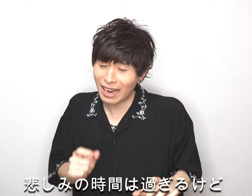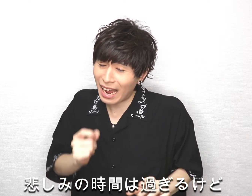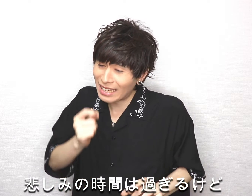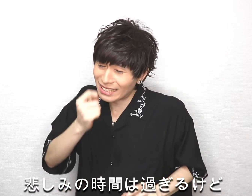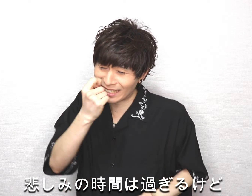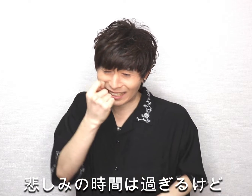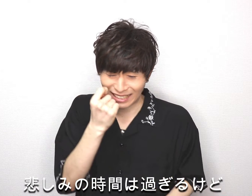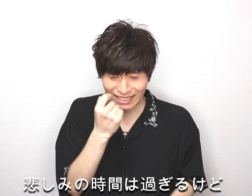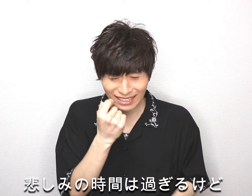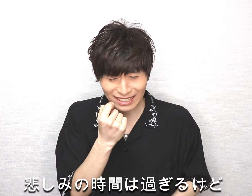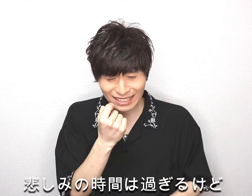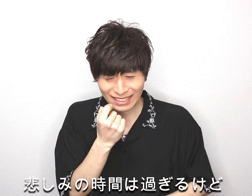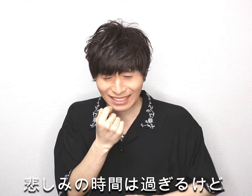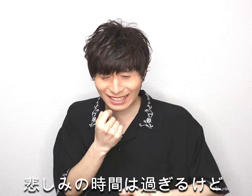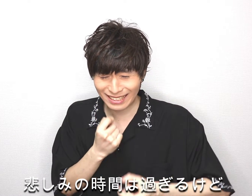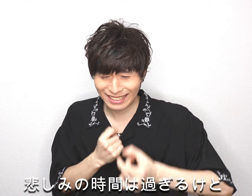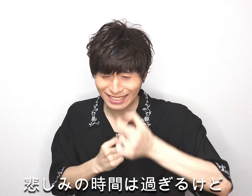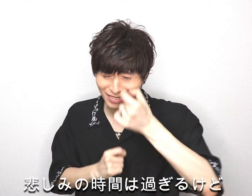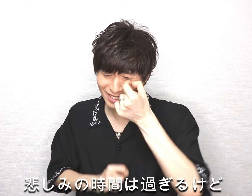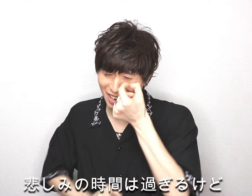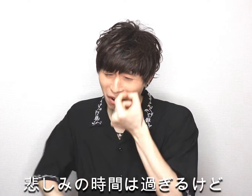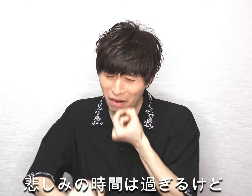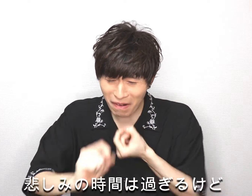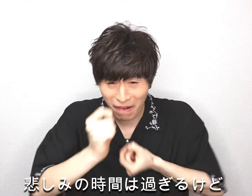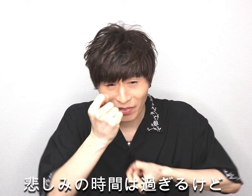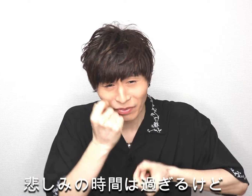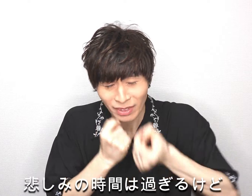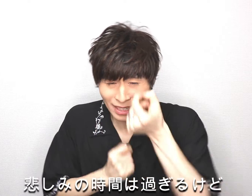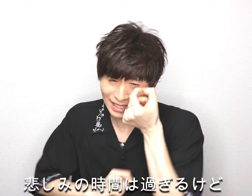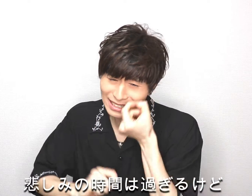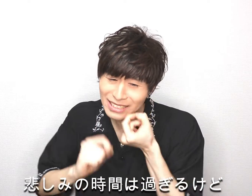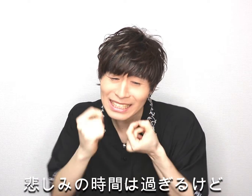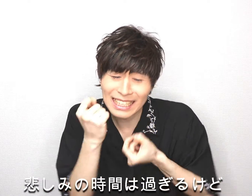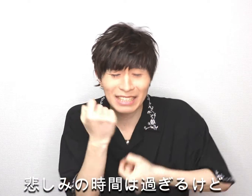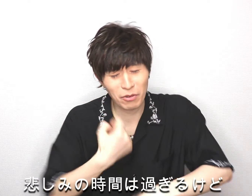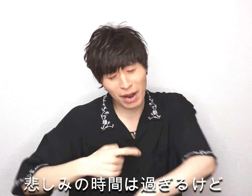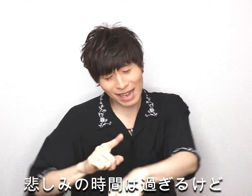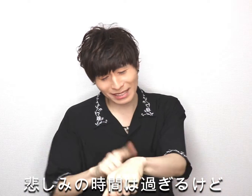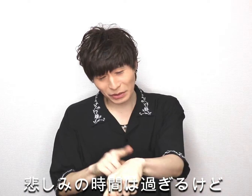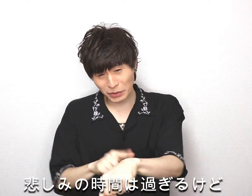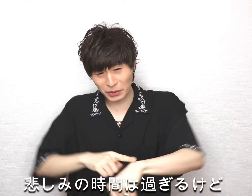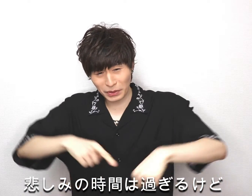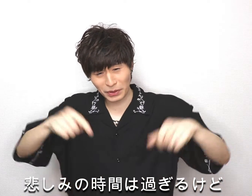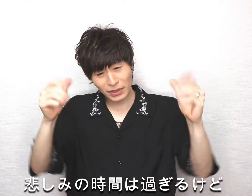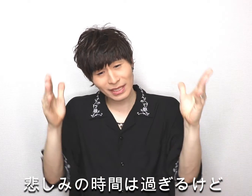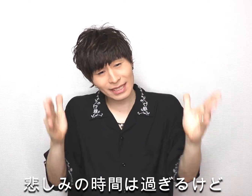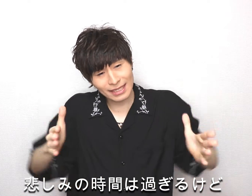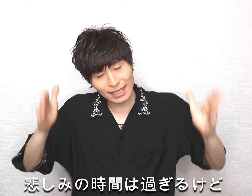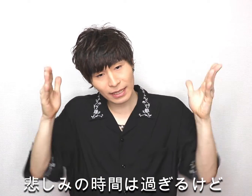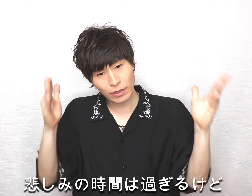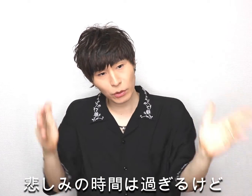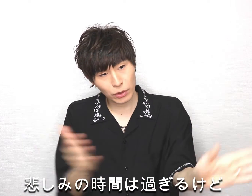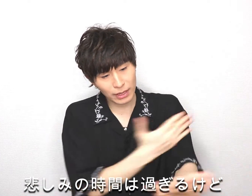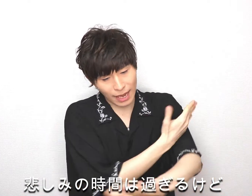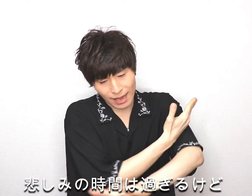悲しみの時は過ぎるけ